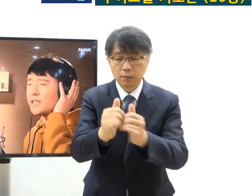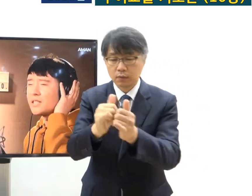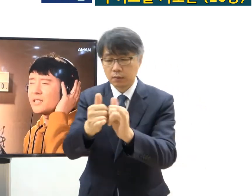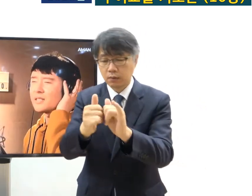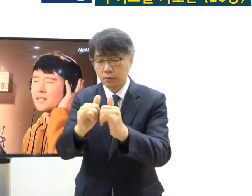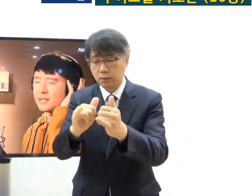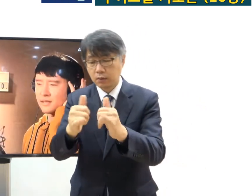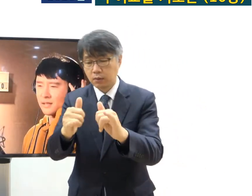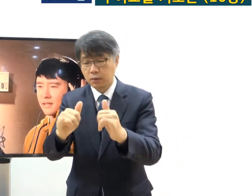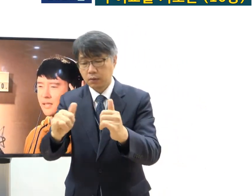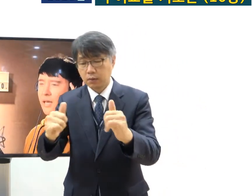앞서가는